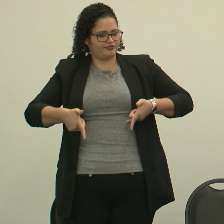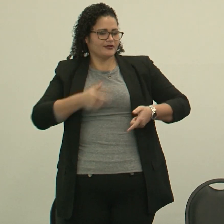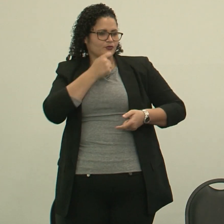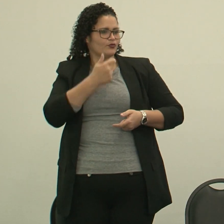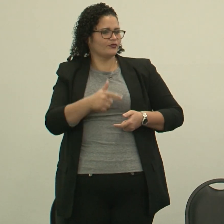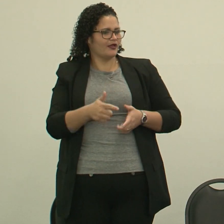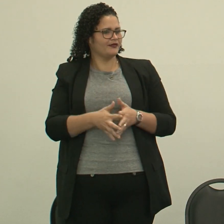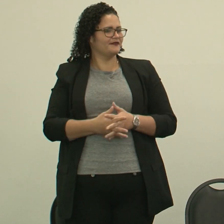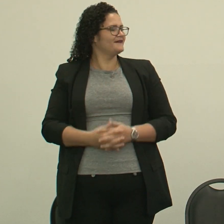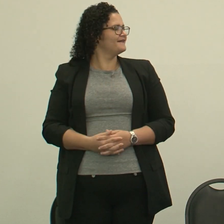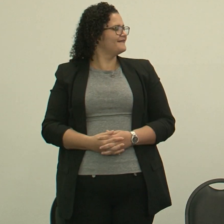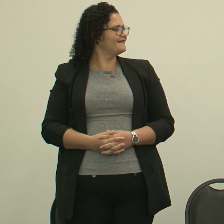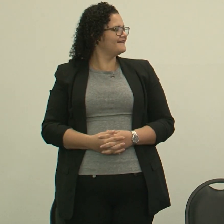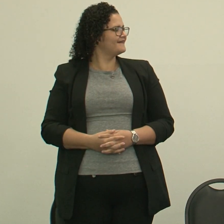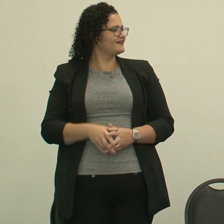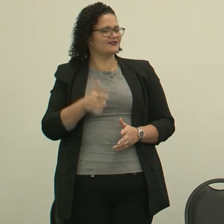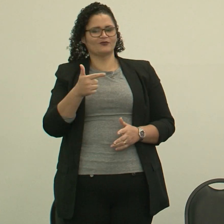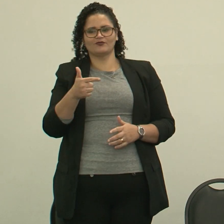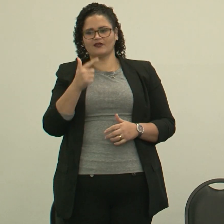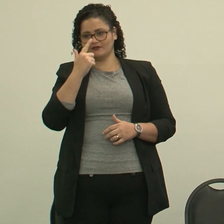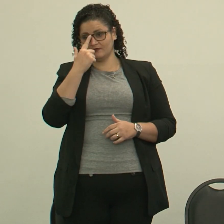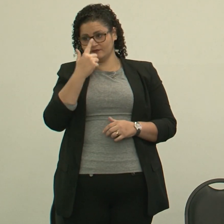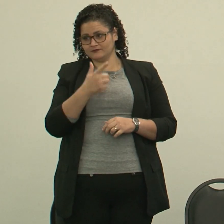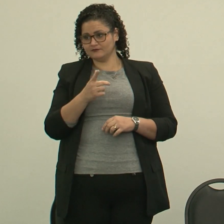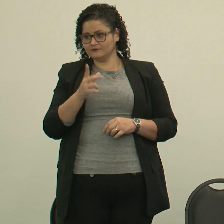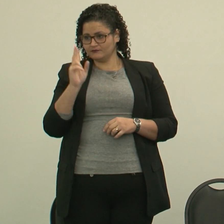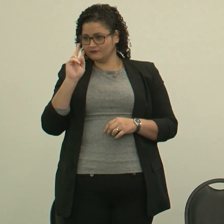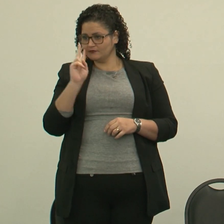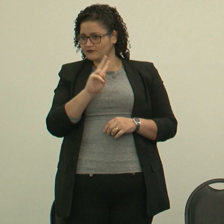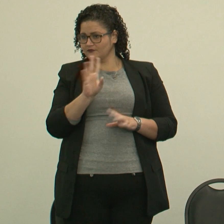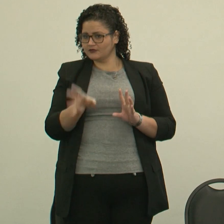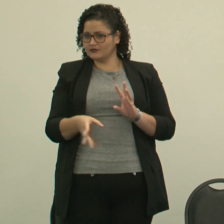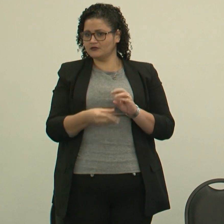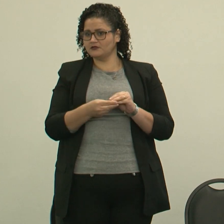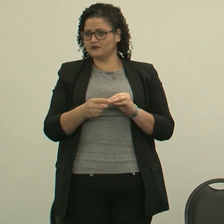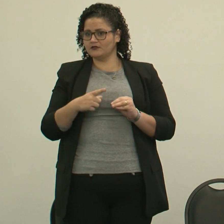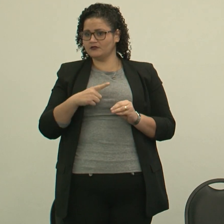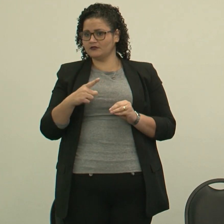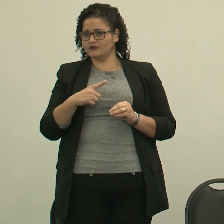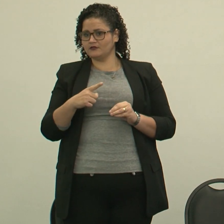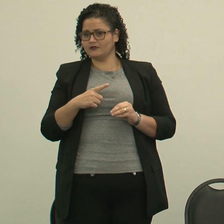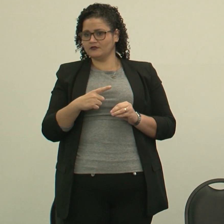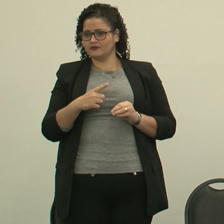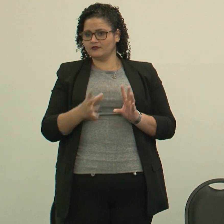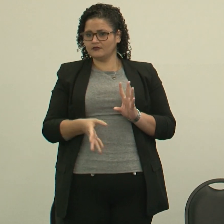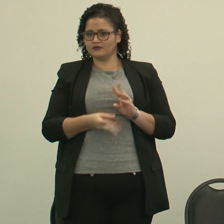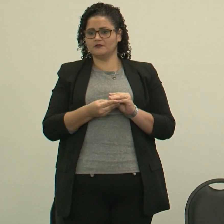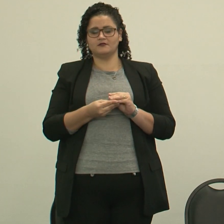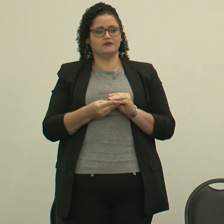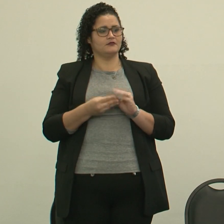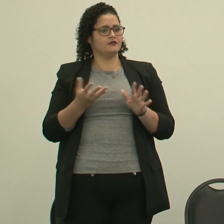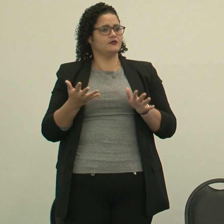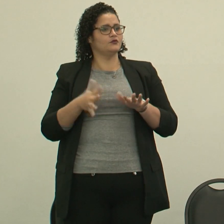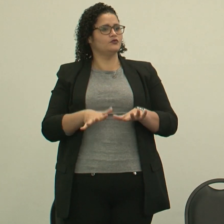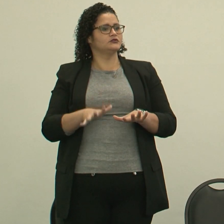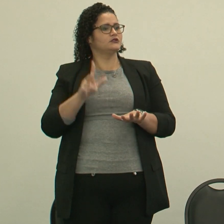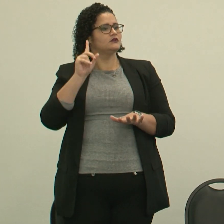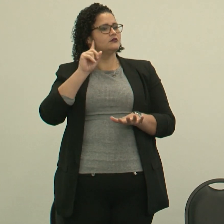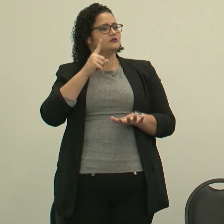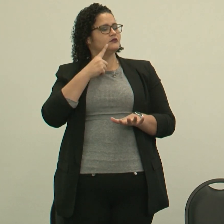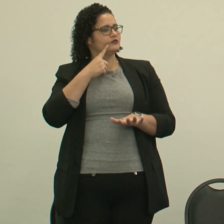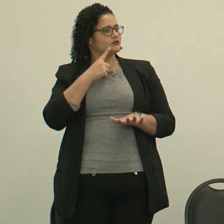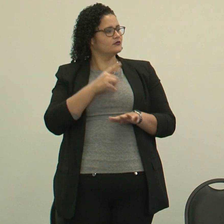interessante, né? Não tem. Vocês veem mais alguma coisa que poderia ser trabalhada numa escola inclusiva com alunos